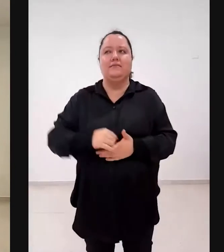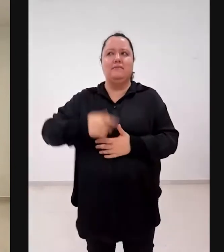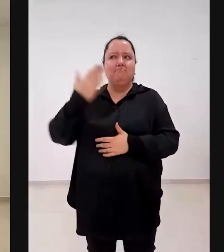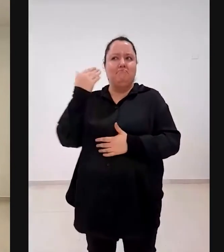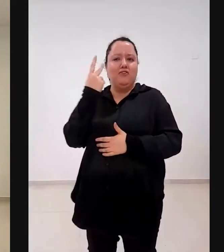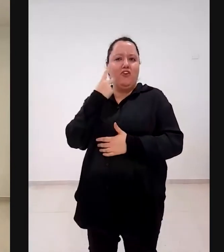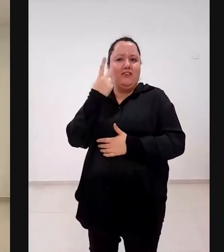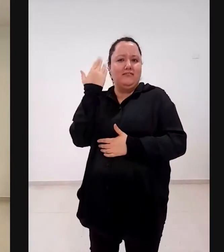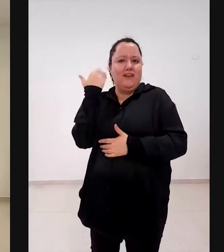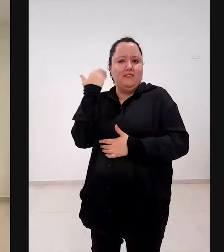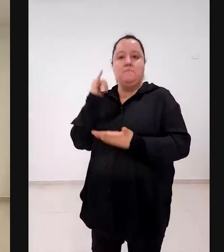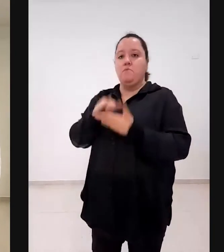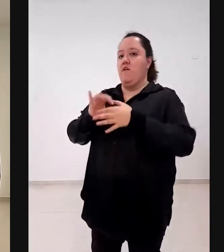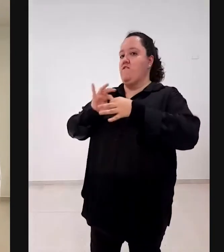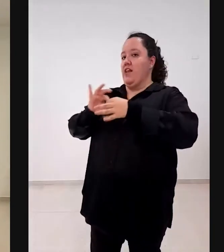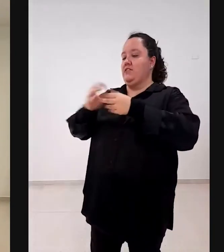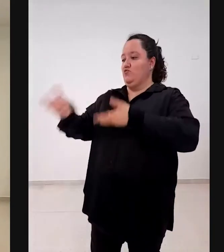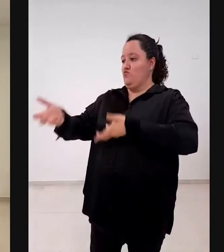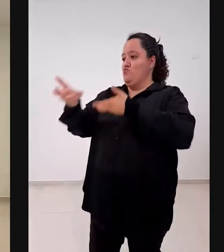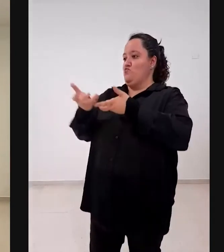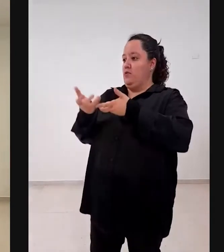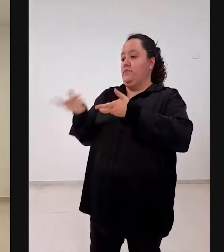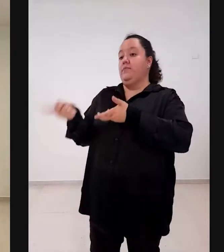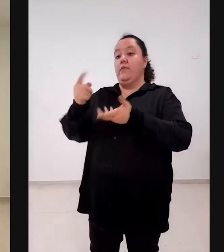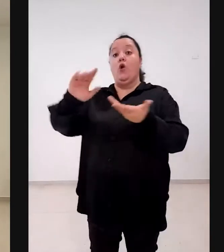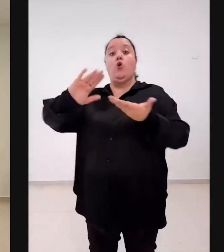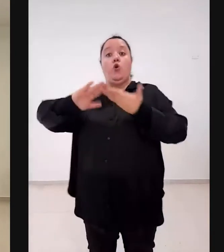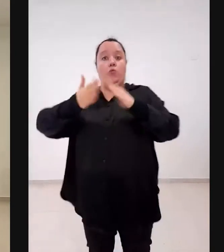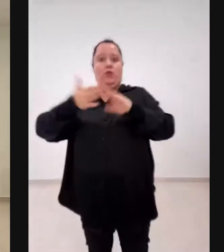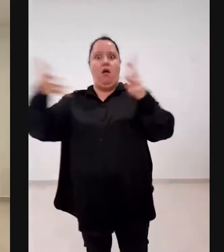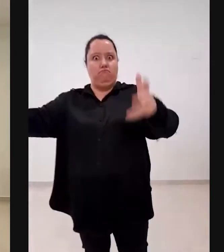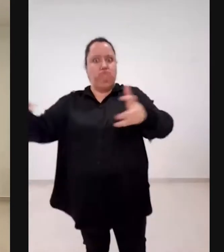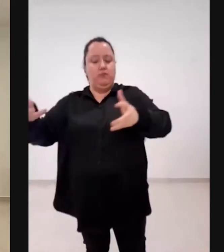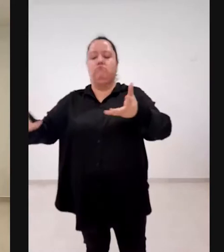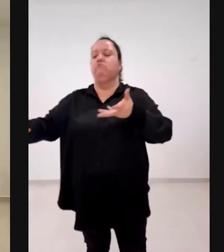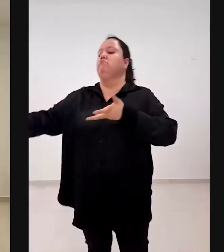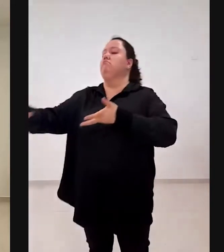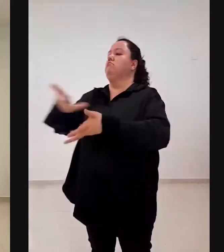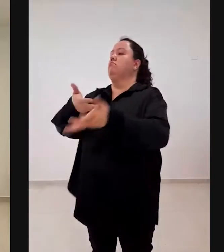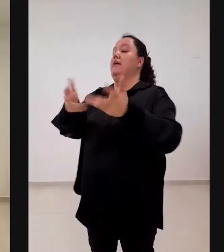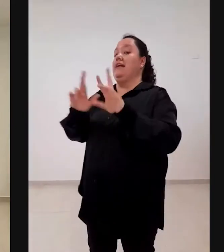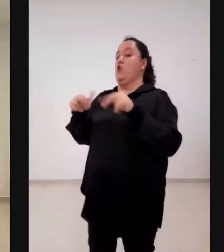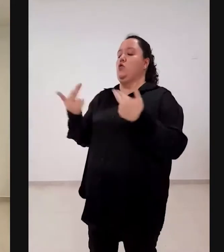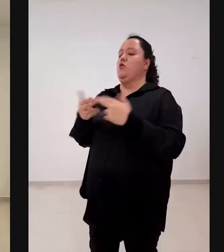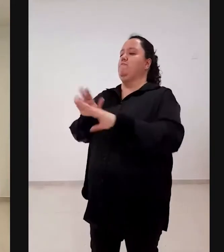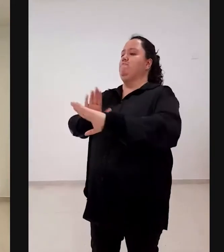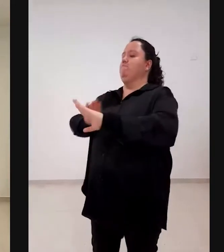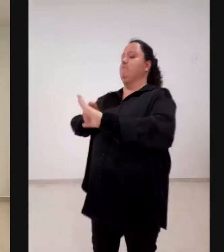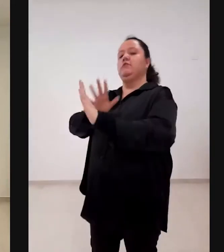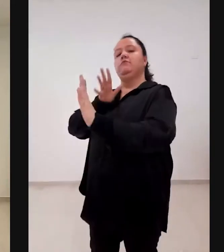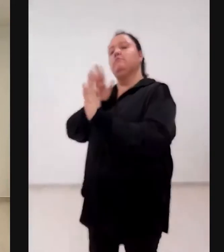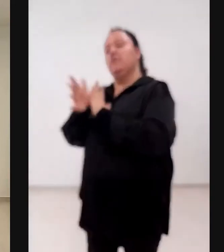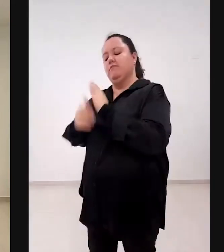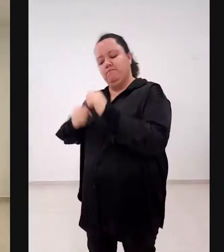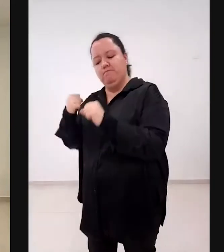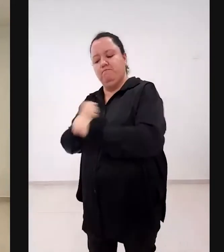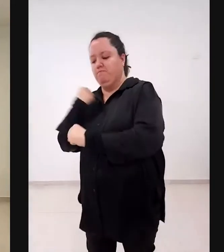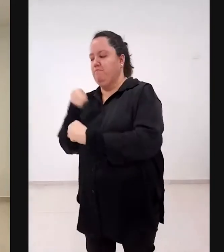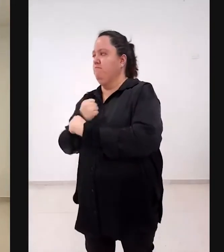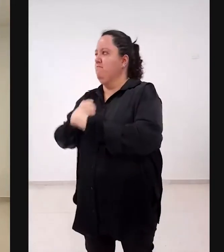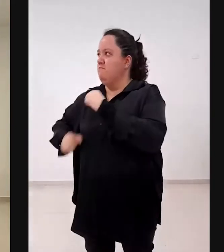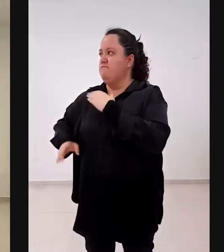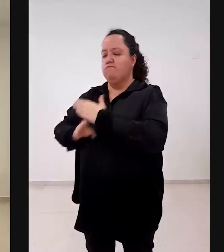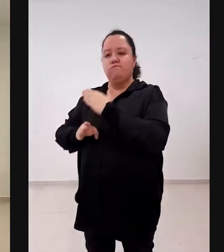de días con penas con y con la comunidad decidimos que íbamos a cultivar trabajando